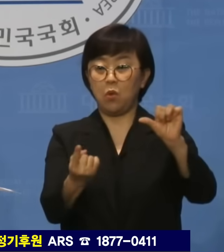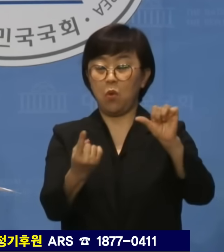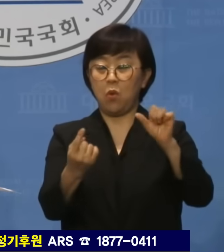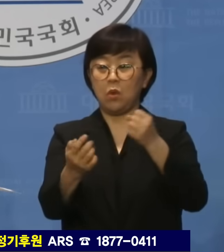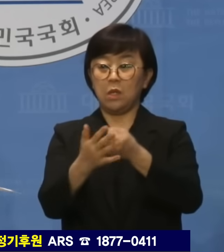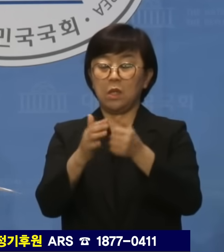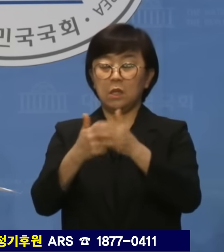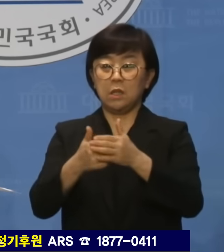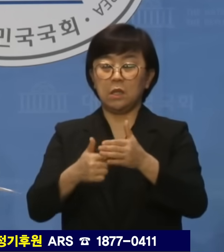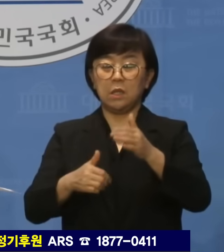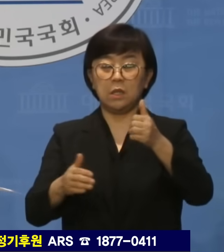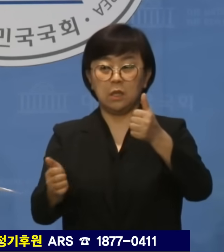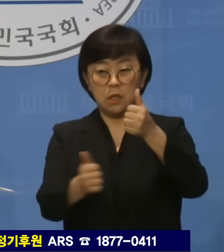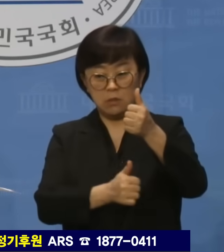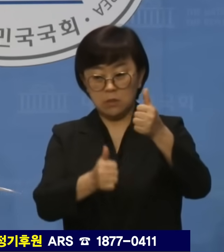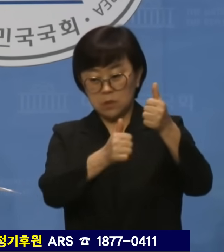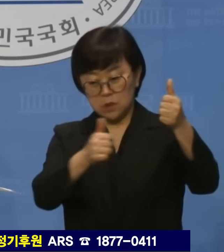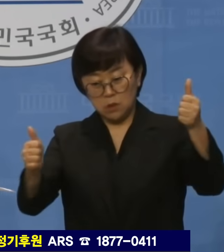방송통신심의위원회 임직원